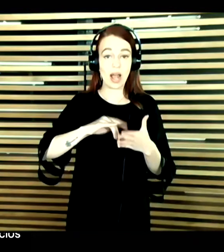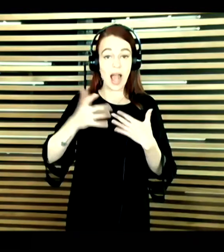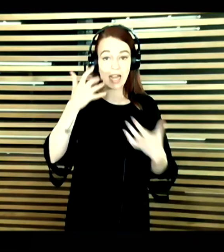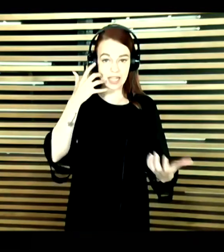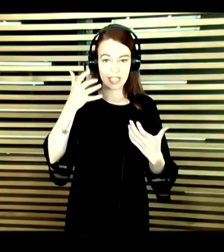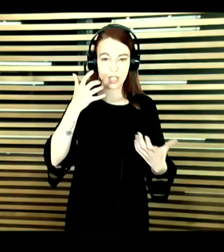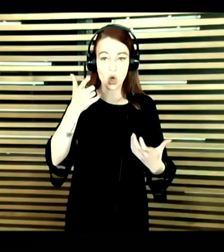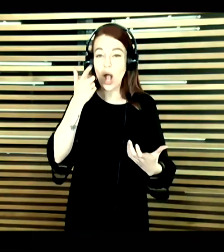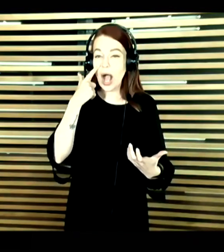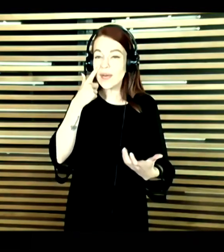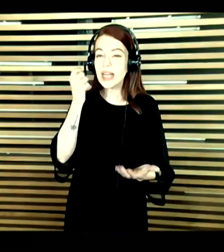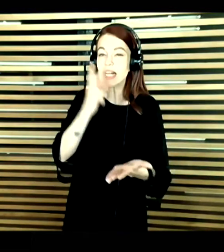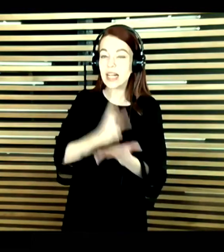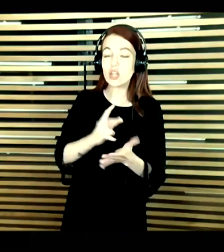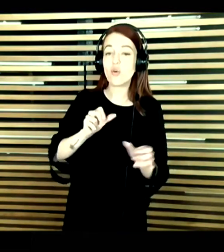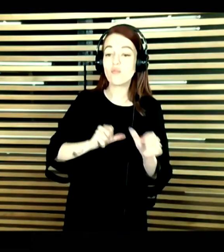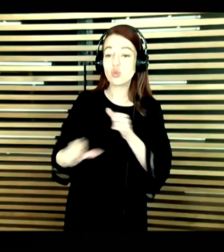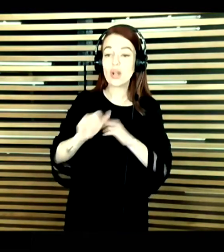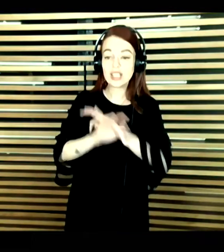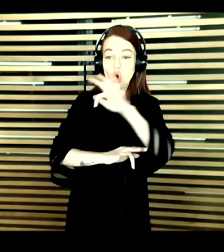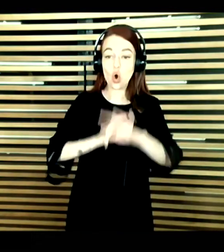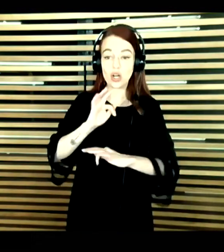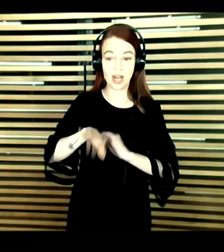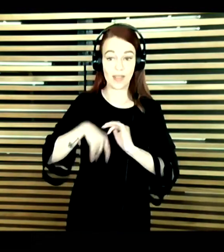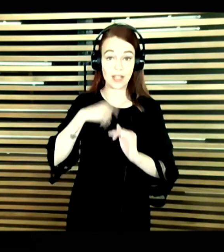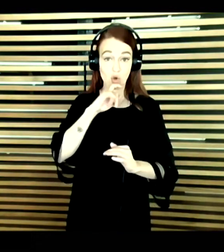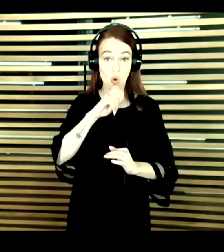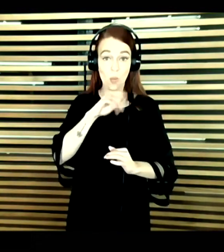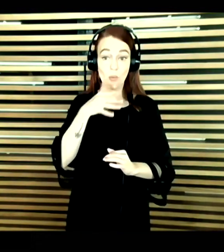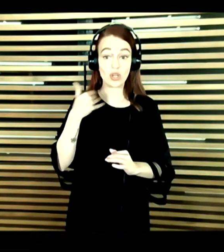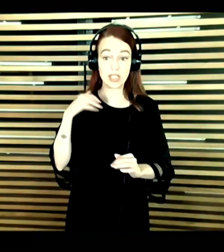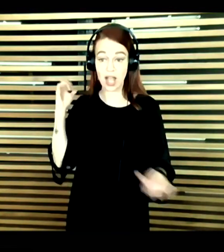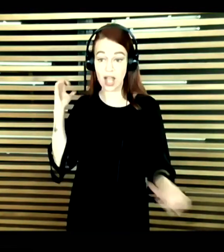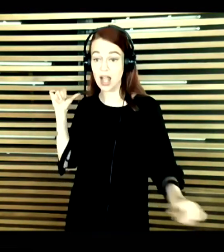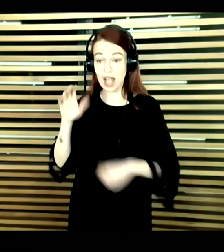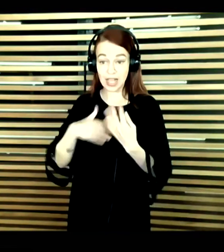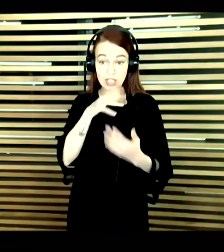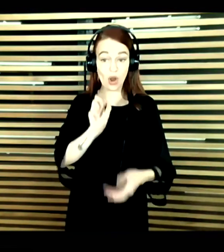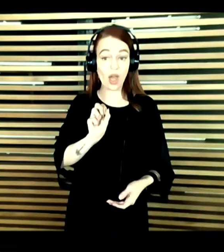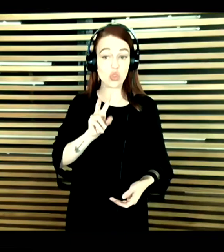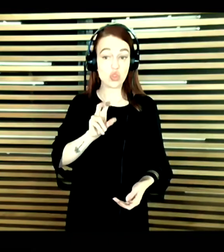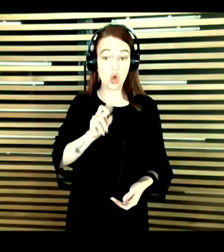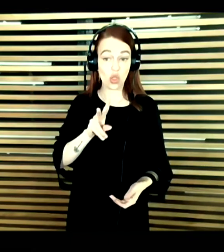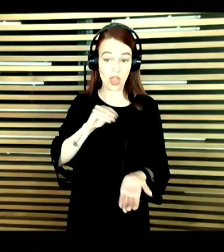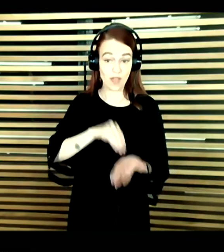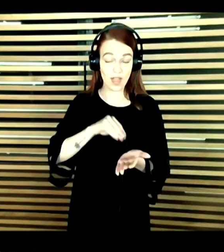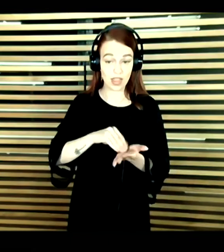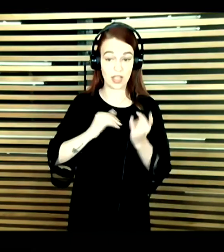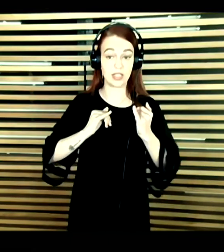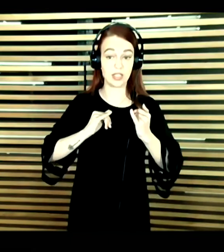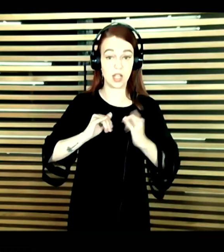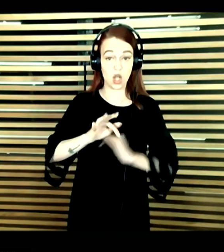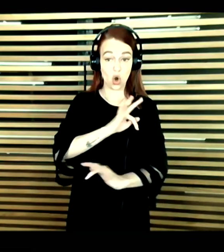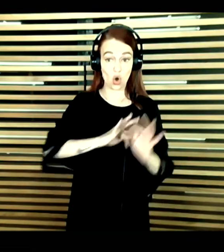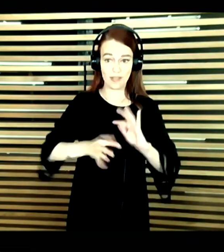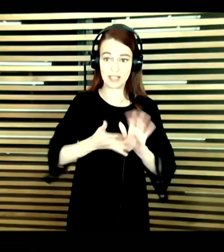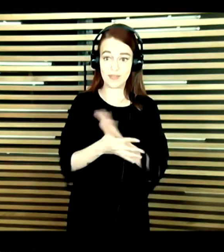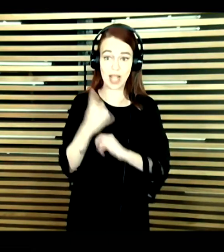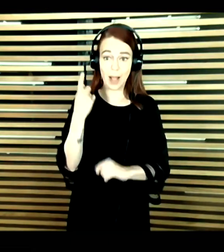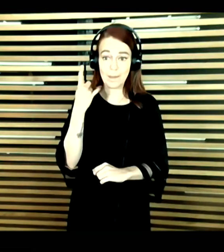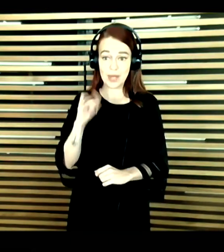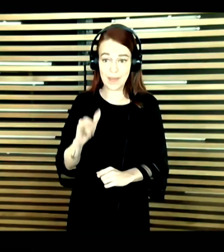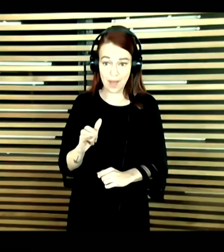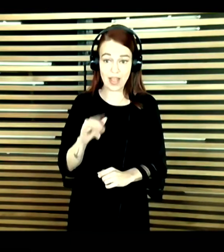futuras jornadas? Tras haber celebrado ya con esta 12 ediciones y con un panorama muy distinto al de su primera edición